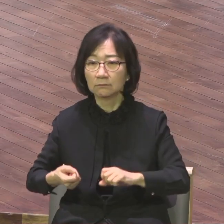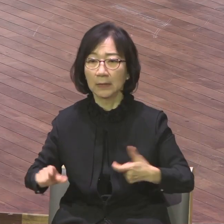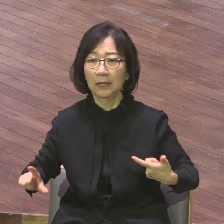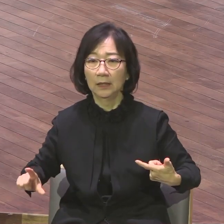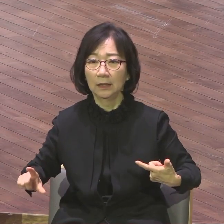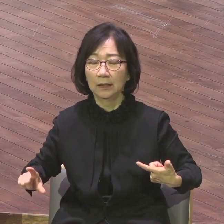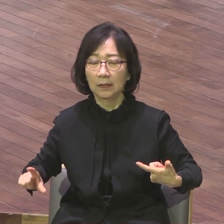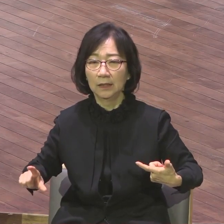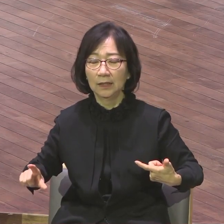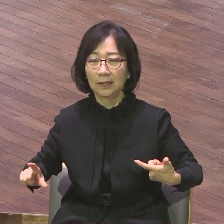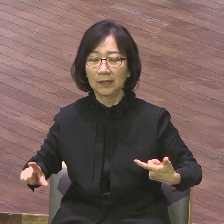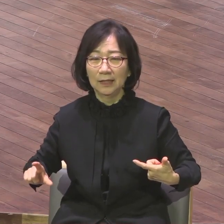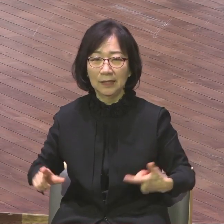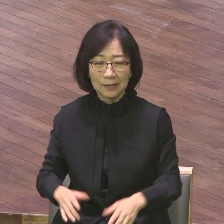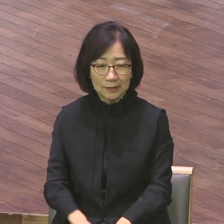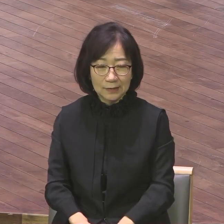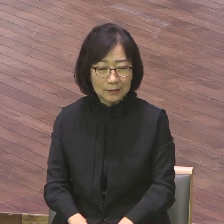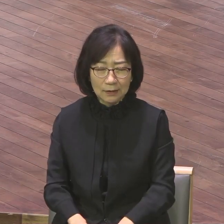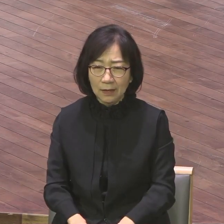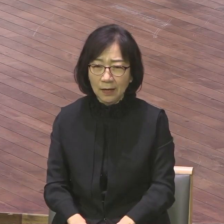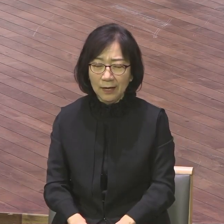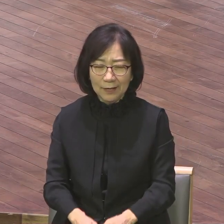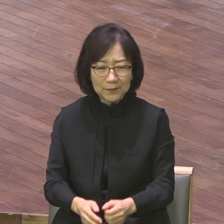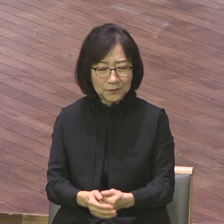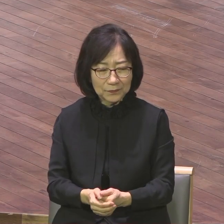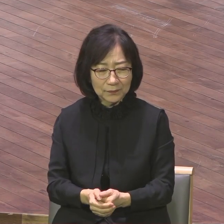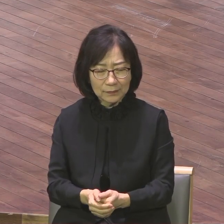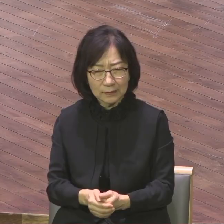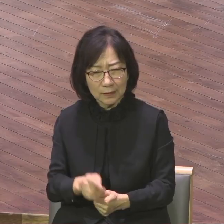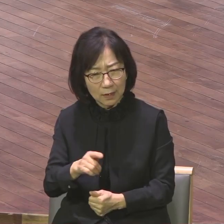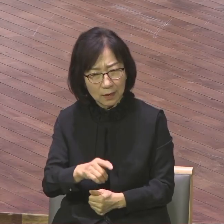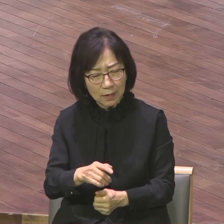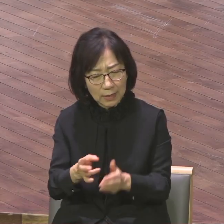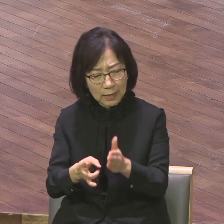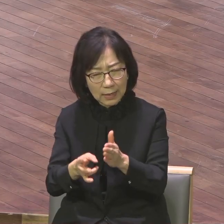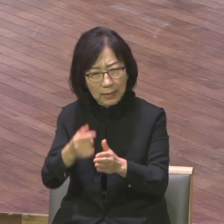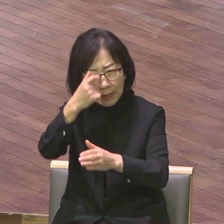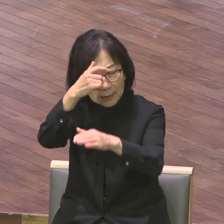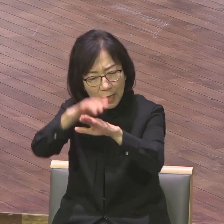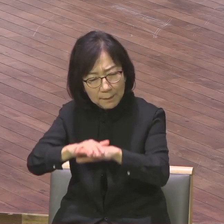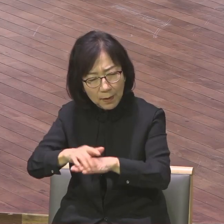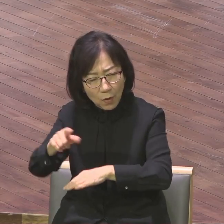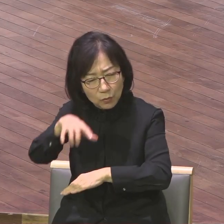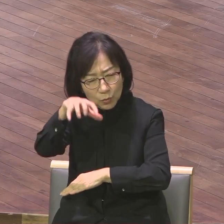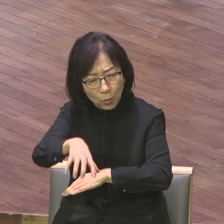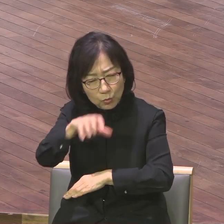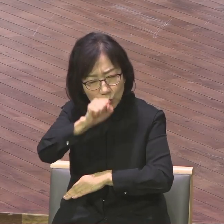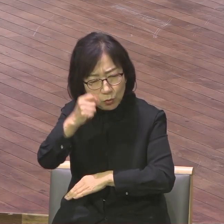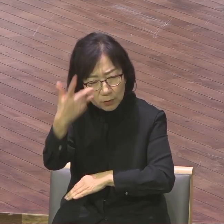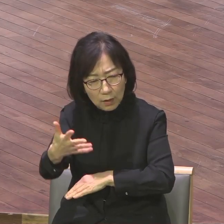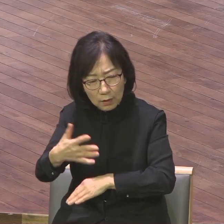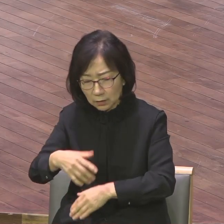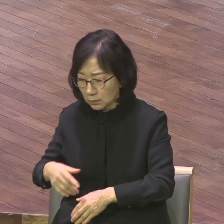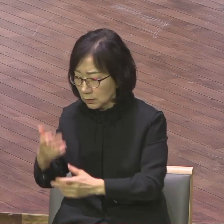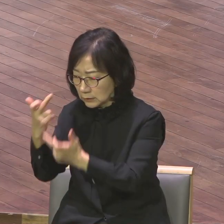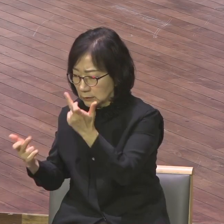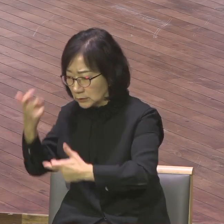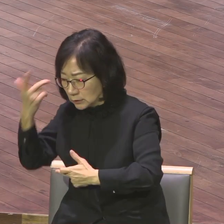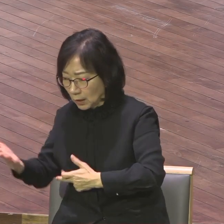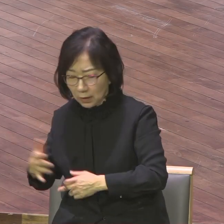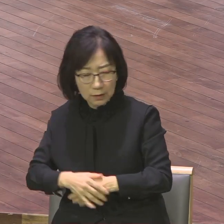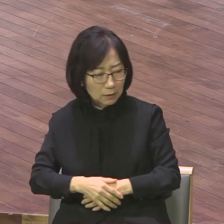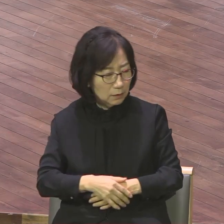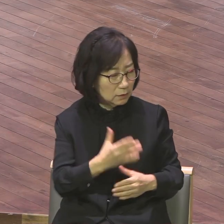이렇게 예배의 장소가 예루살렘이냐 거리심산이냐 이렇게